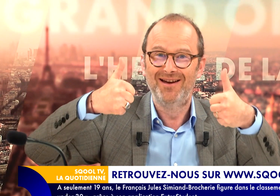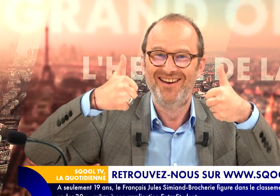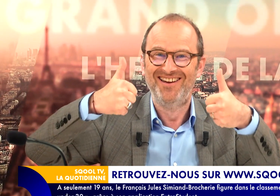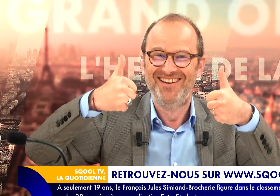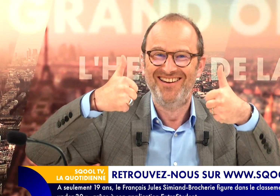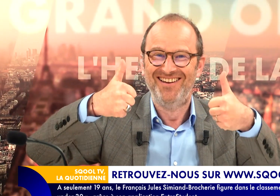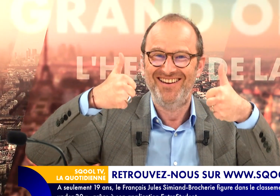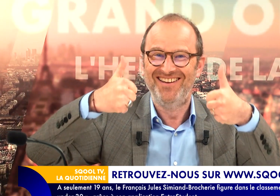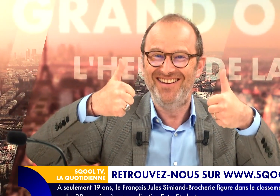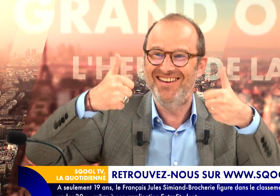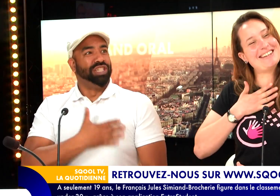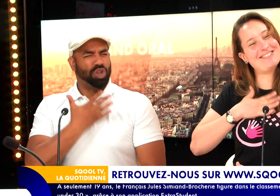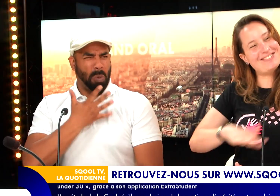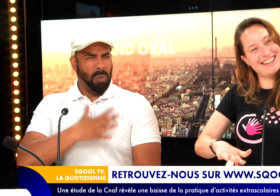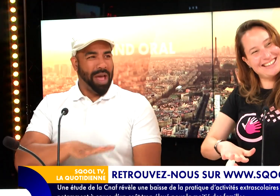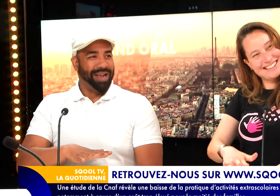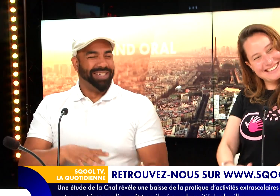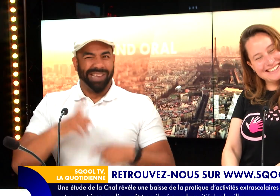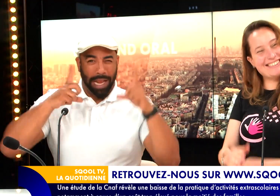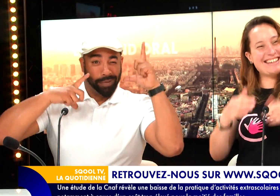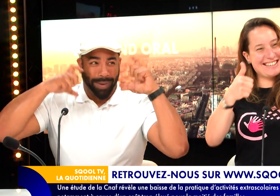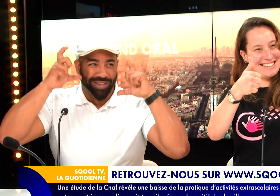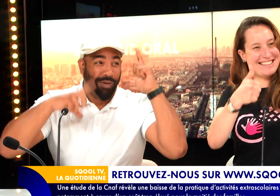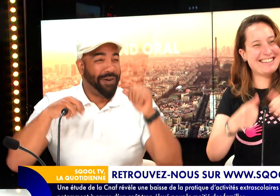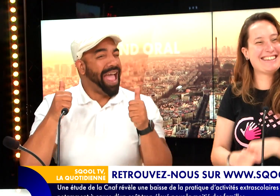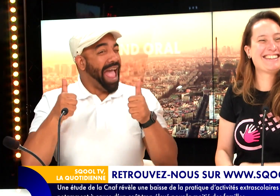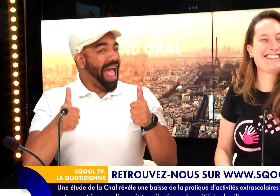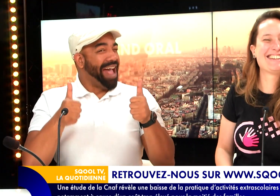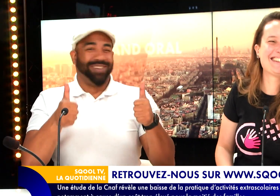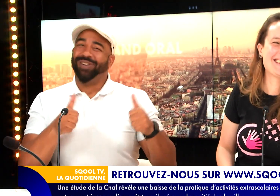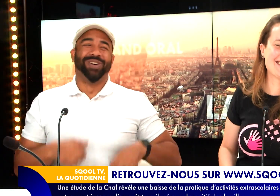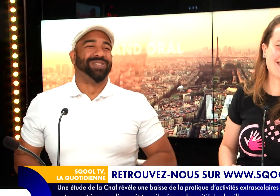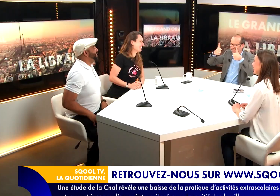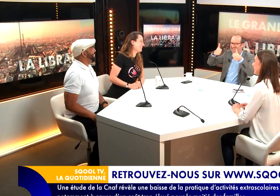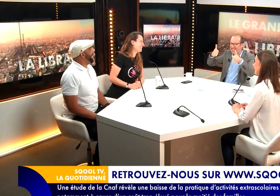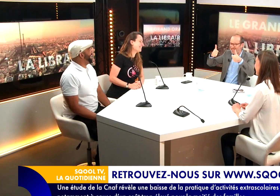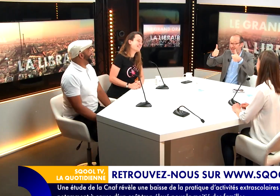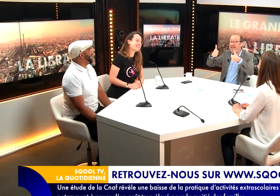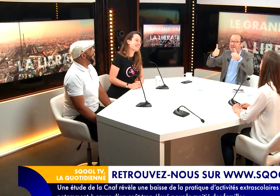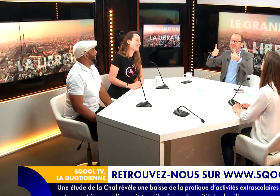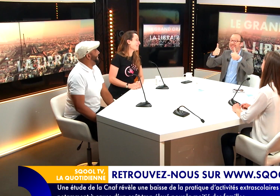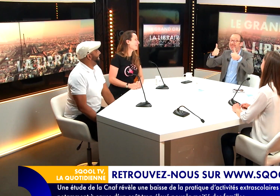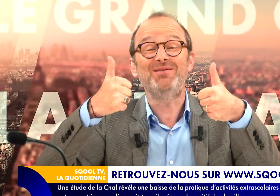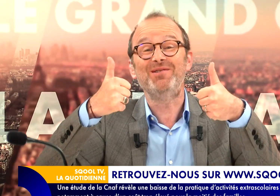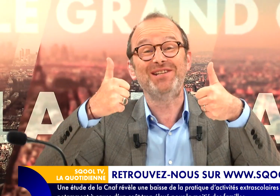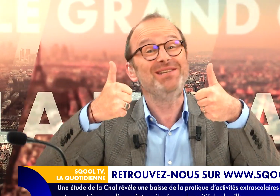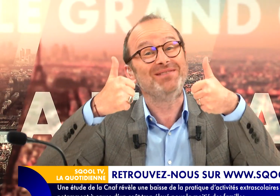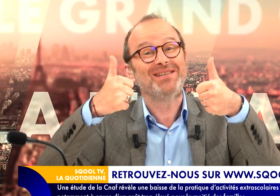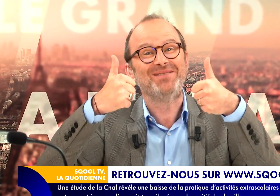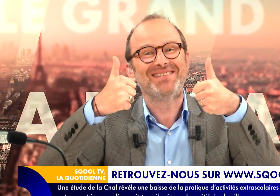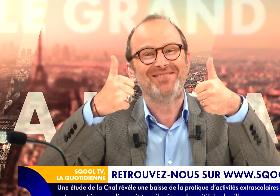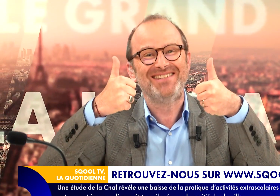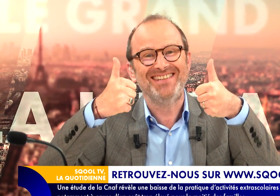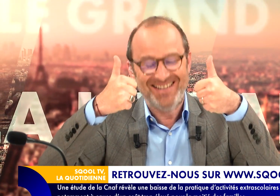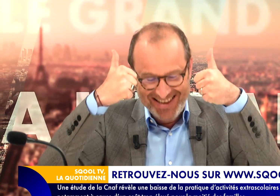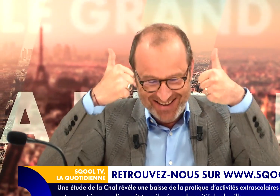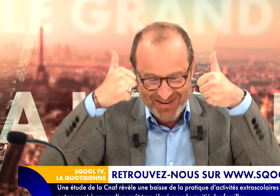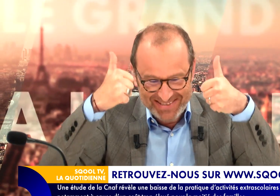Merci beaucoup, c'est j'aime. Expression faciale. Hein. Expression, ouais. Hein, expression faciale. Sourire, oui. Super. Et vous savez quoi, en régie, vous êtes comme ça aussi. Hein. Comme ça,